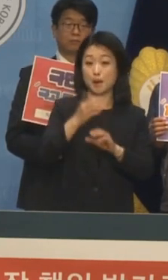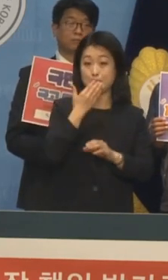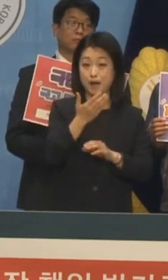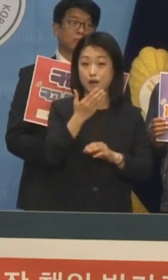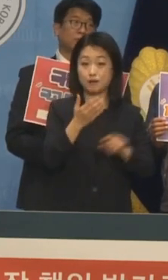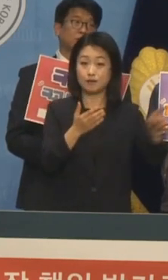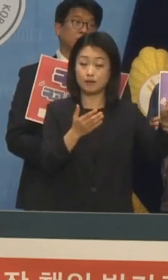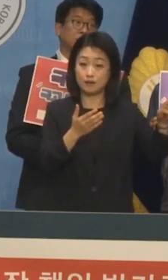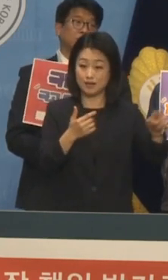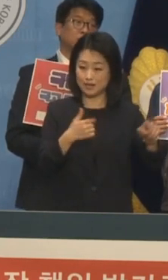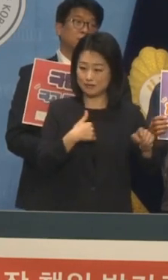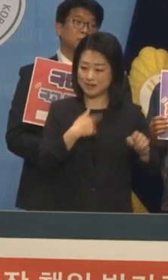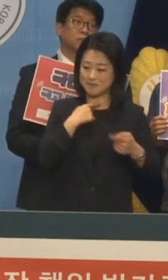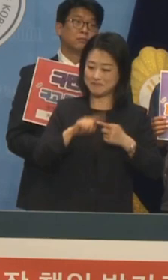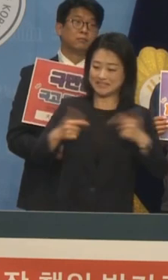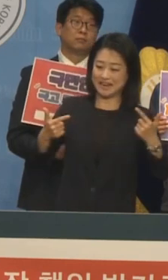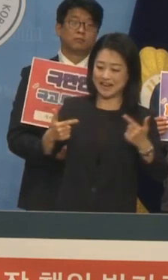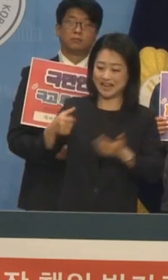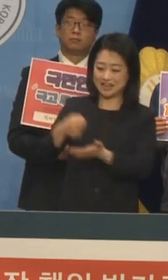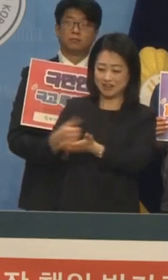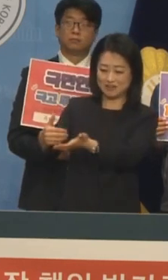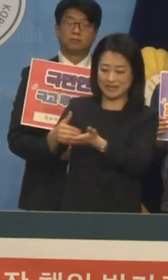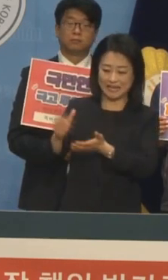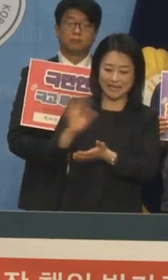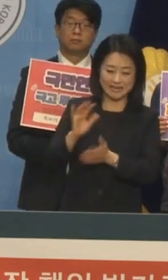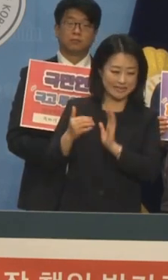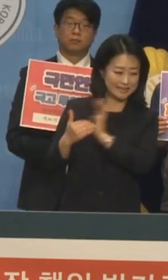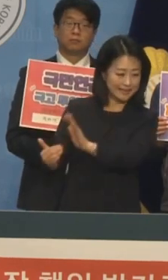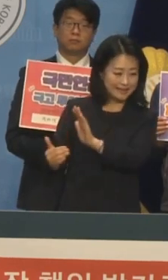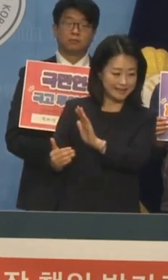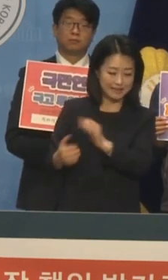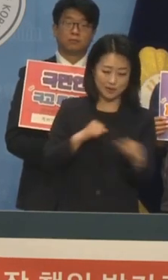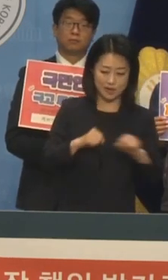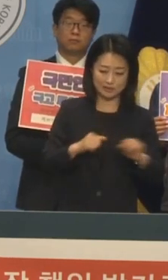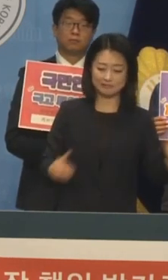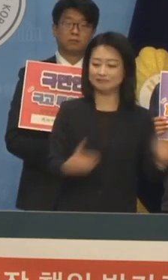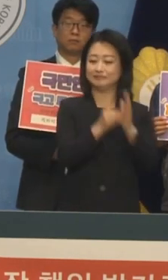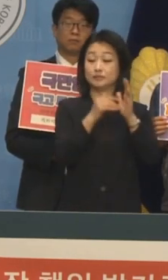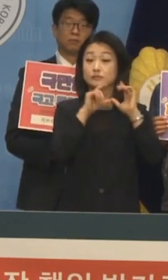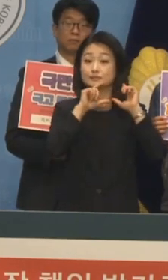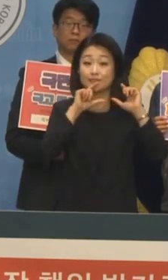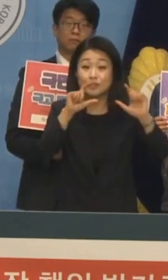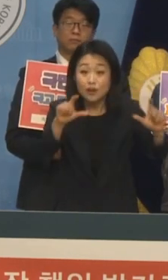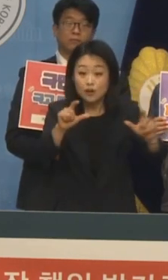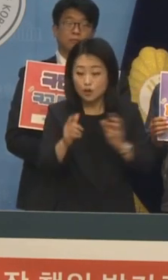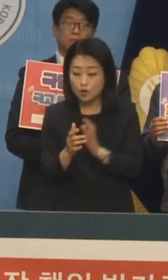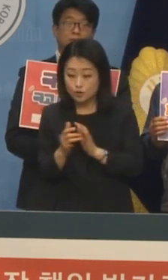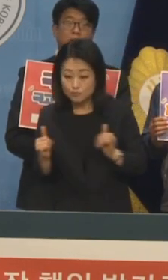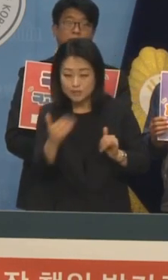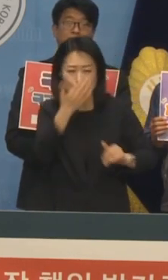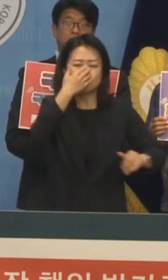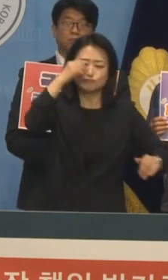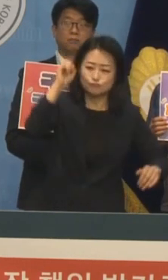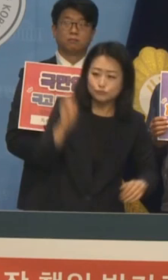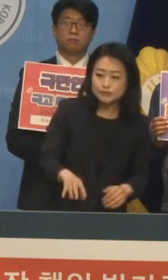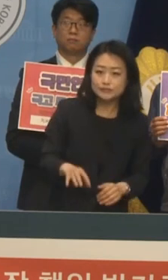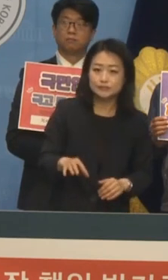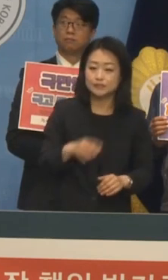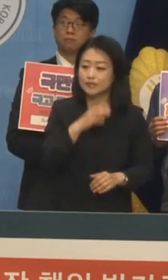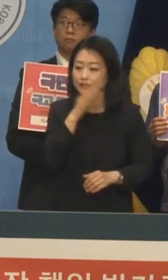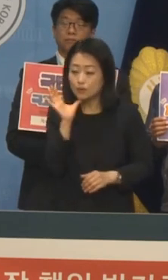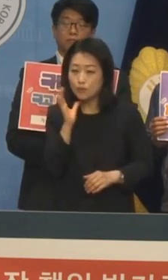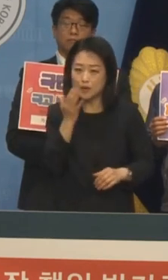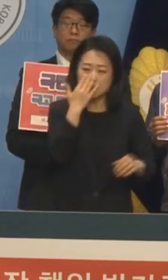맞는 결과가 나지 않았다는 이유로 일방적으로 활동 종료를 선언한 것은 시민들의 의사를 무시하고 국민들의